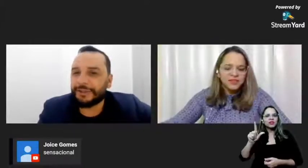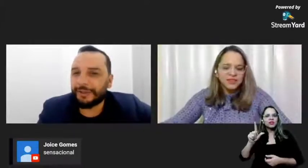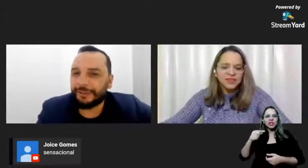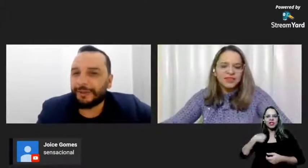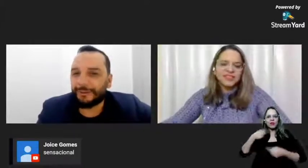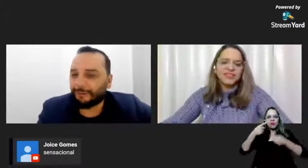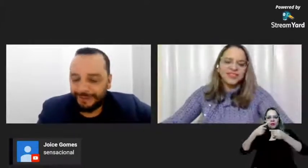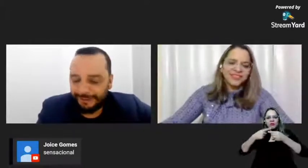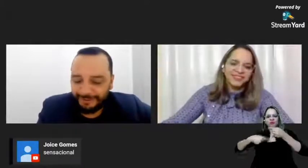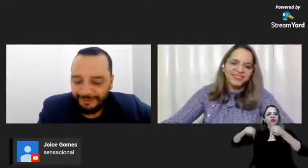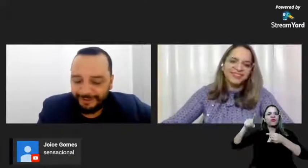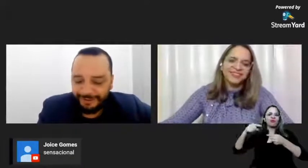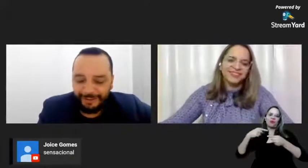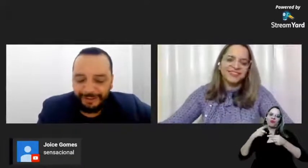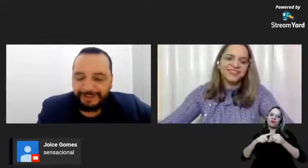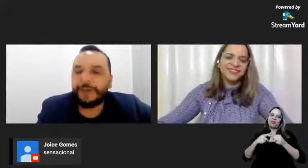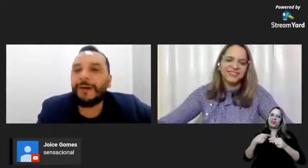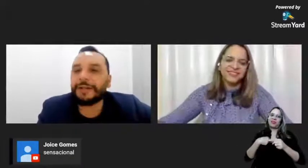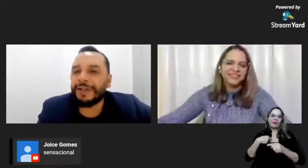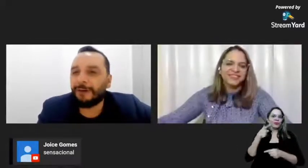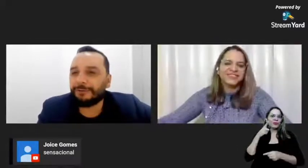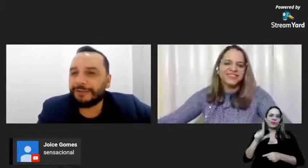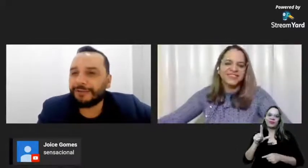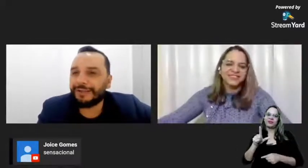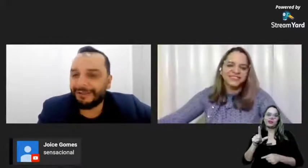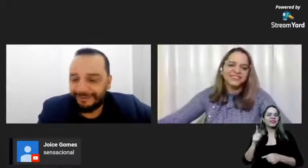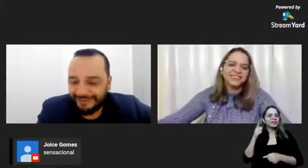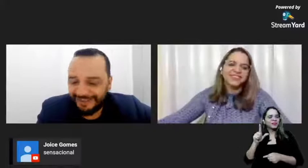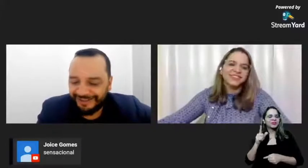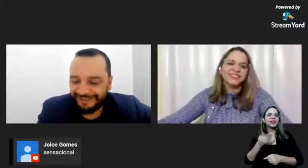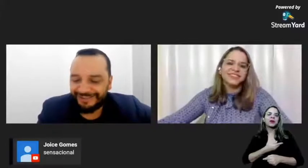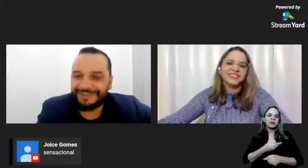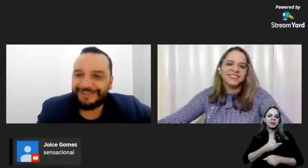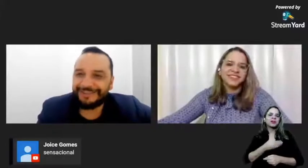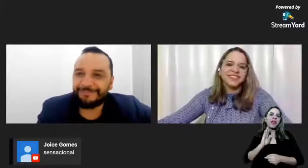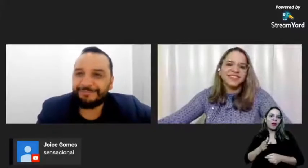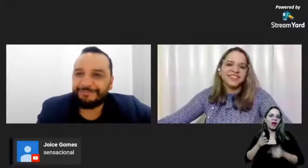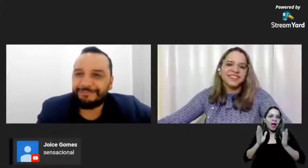nesse sentido, porque eu não consigo ser tão radical quanto ele, não.